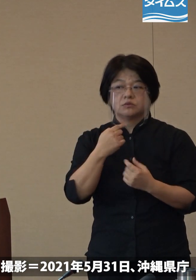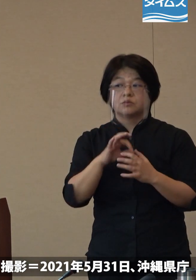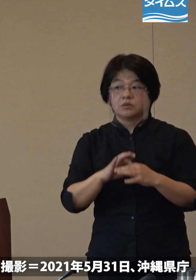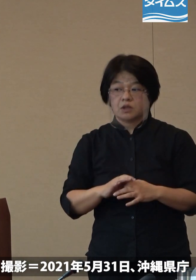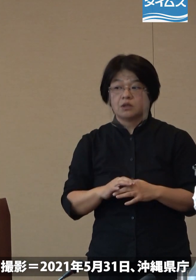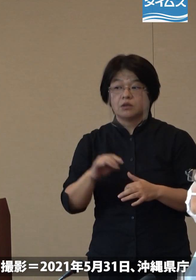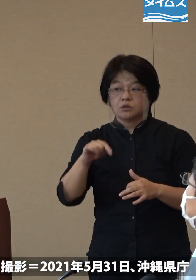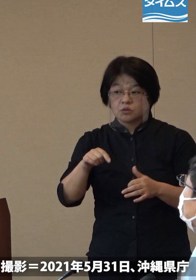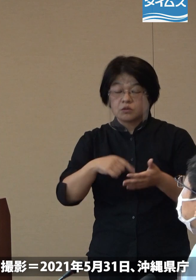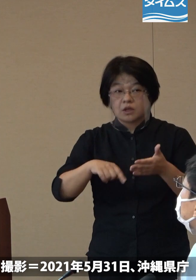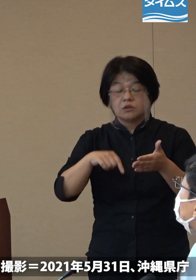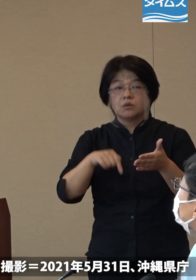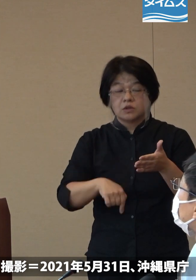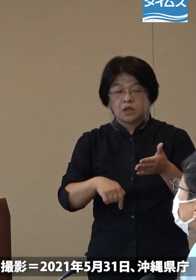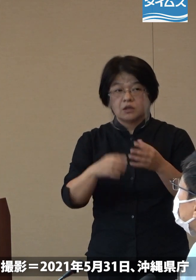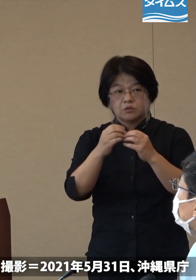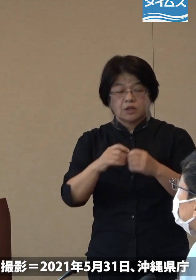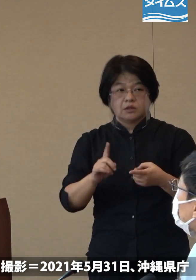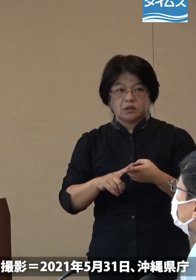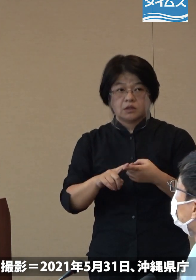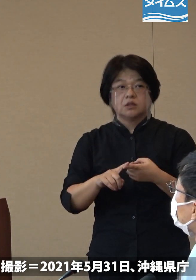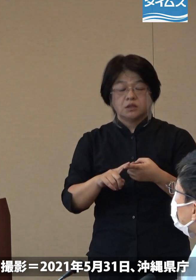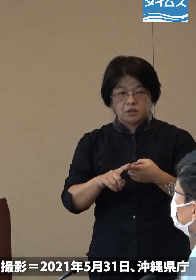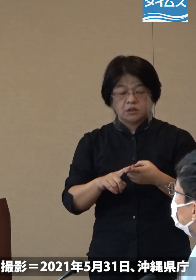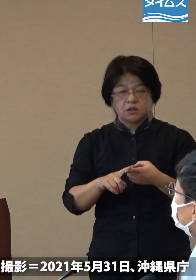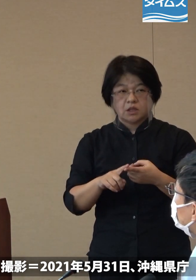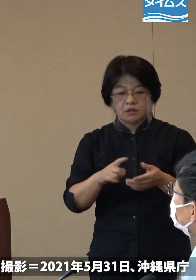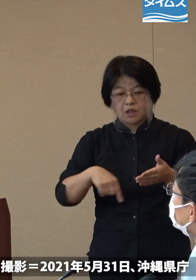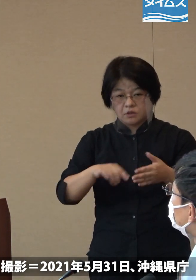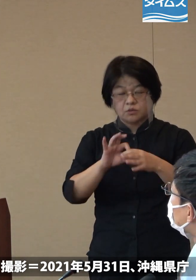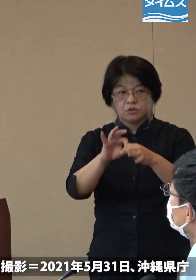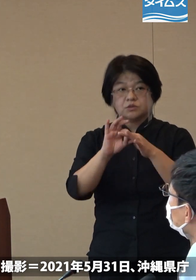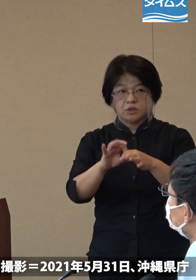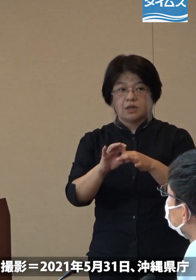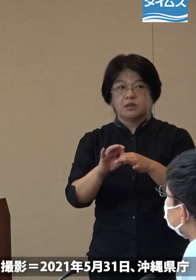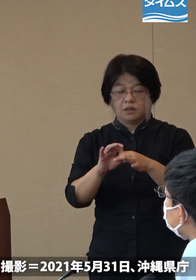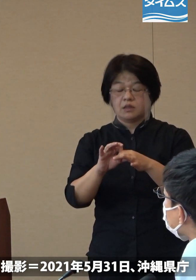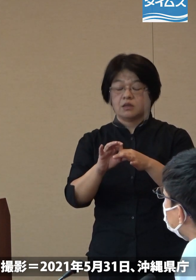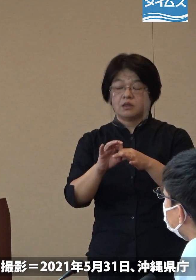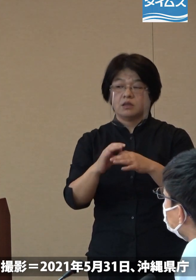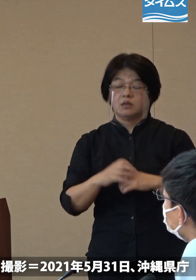ので、その中で、具体的な措置についても、